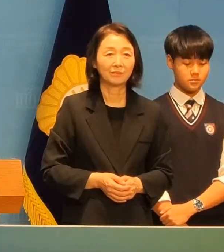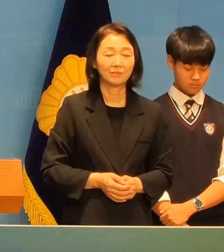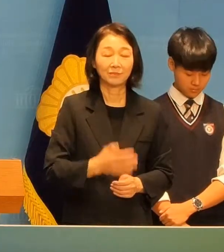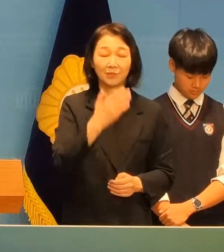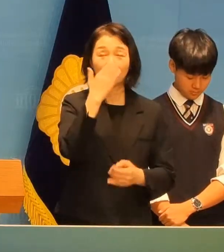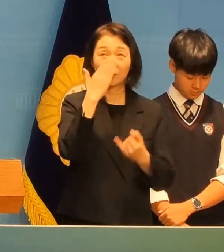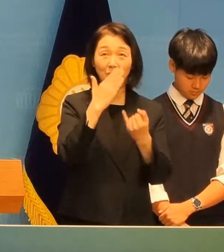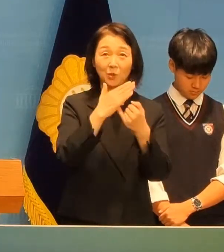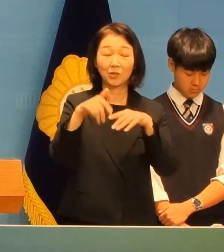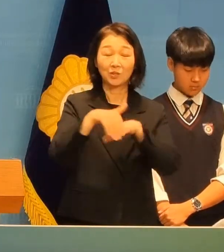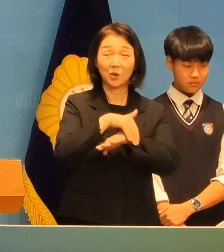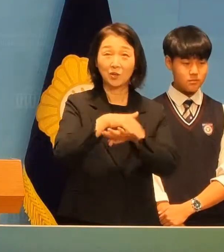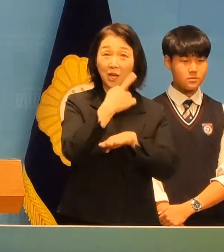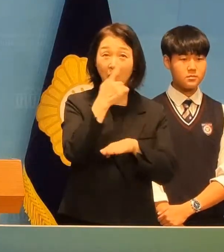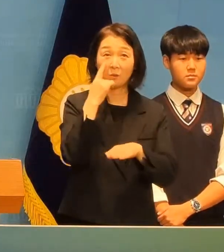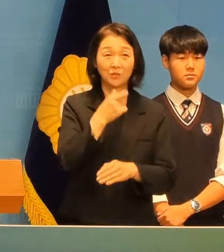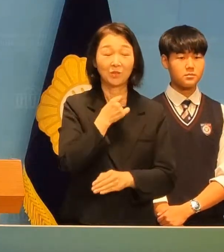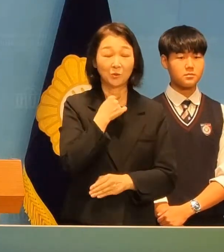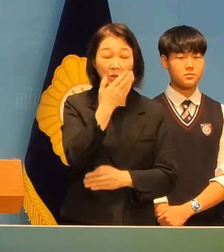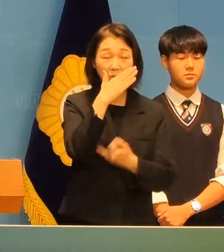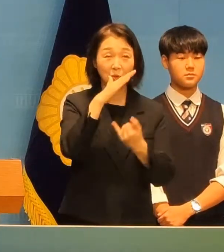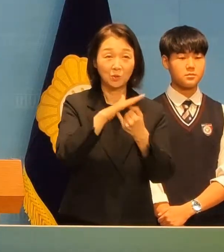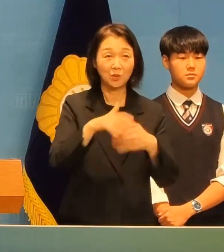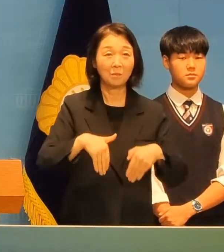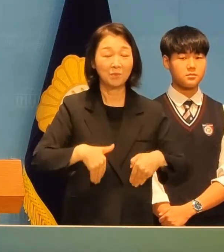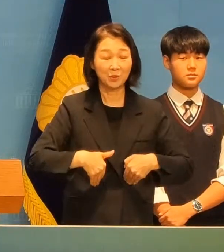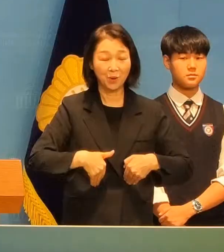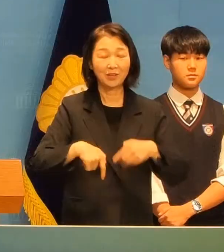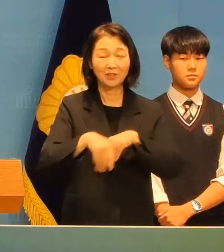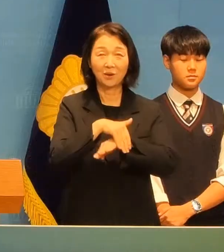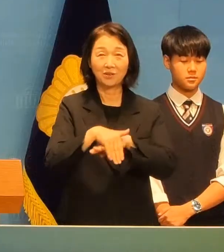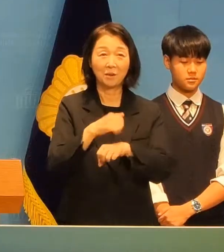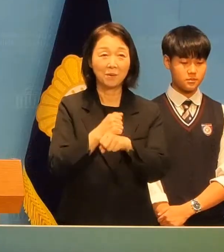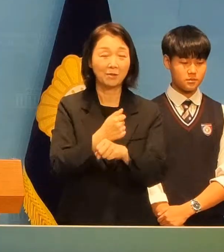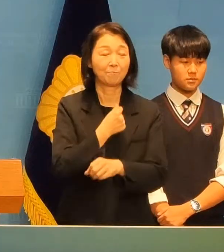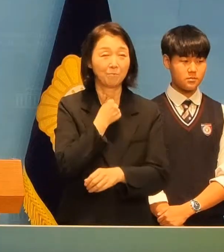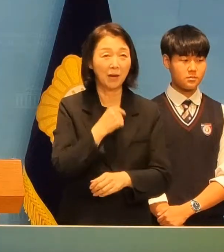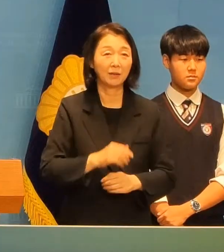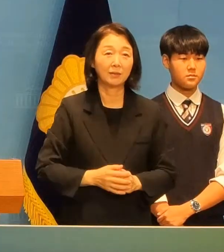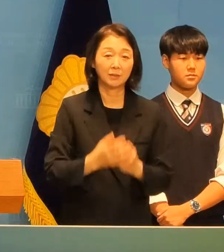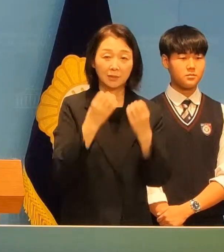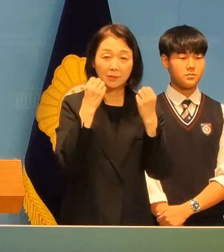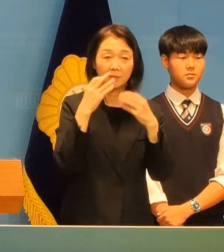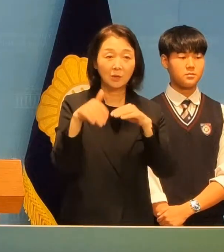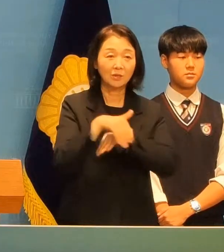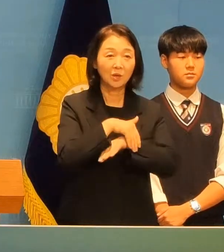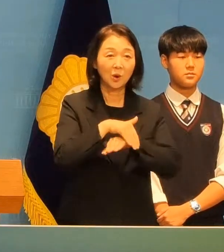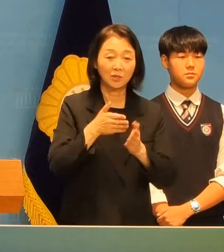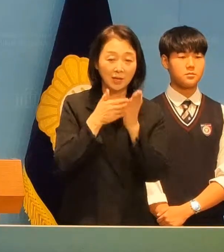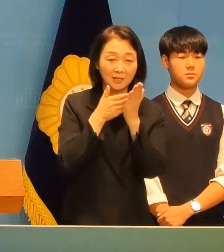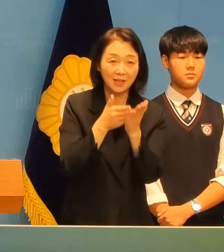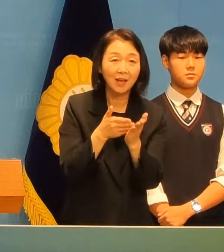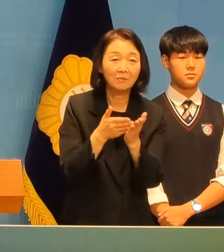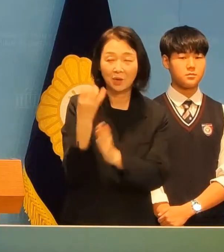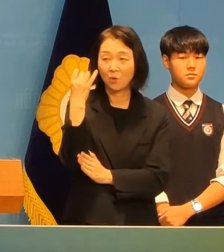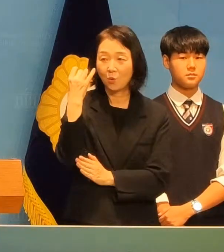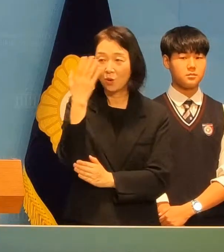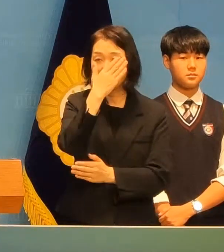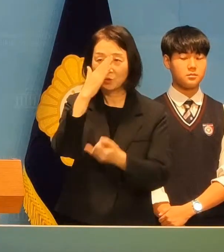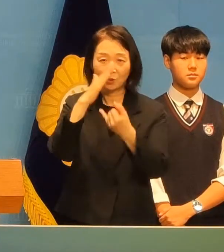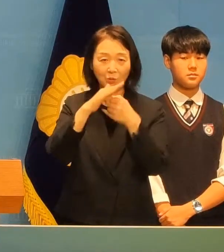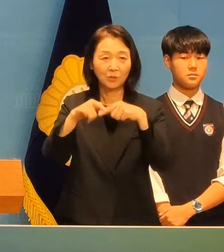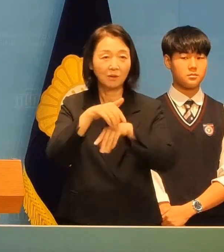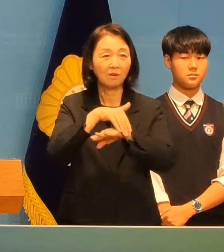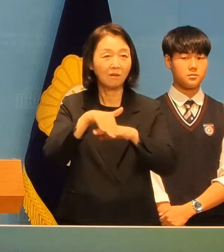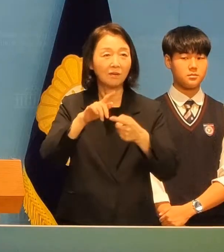청소년 정책을 검증하고 청소년에게 필요한 정책을 발굴해내겠습니다. 새로운 정책 제안과 더불어 기존의 청소년 정책에 대한